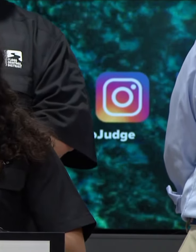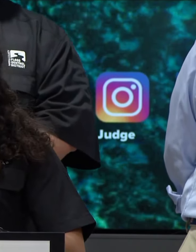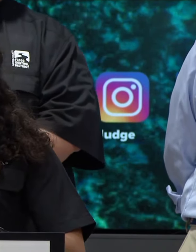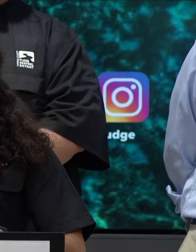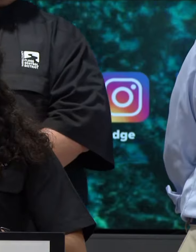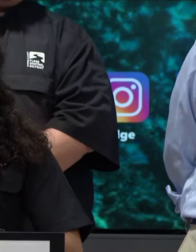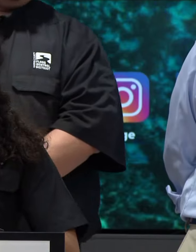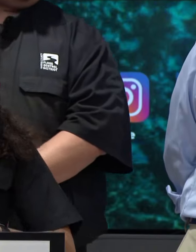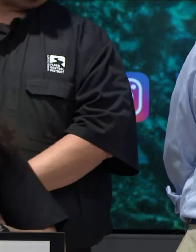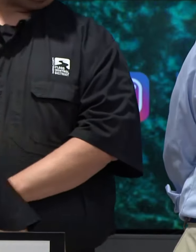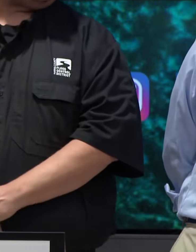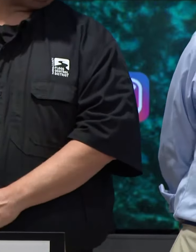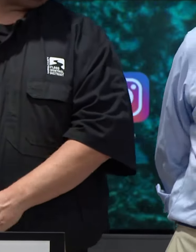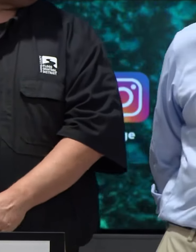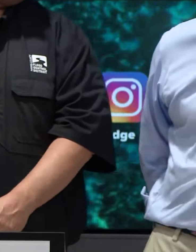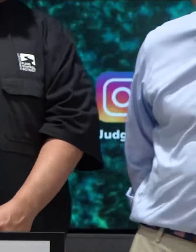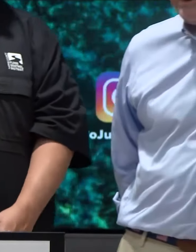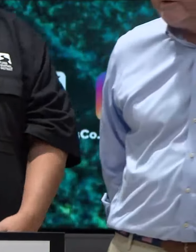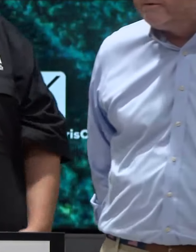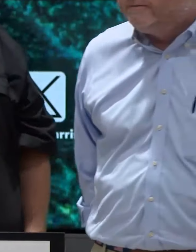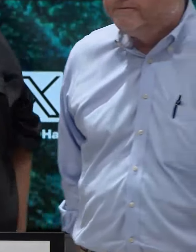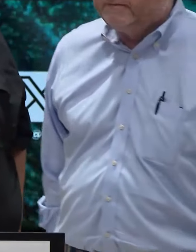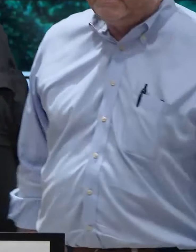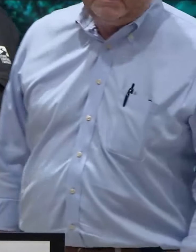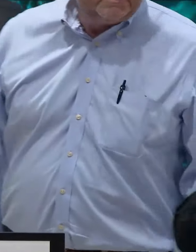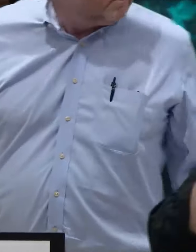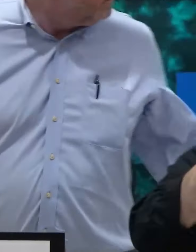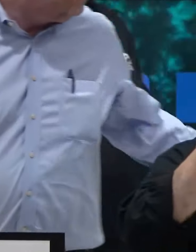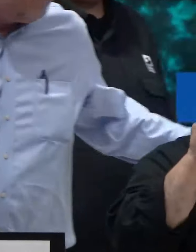up Paul Locke. Thank you, Judge.